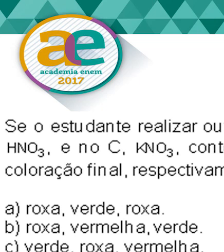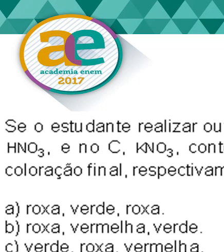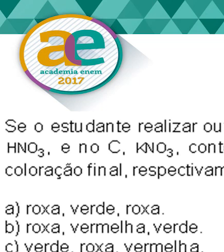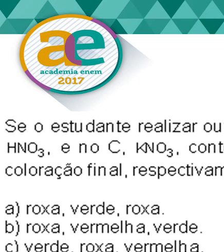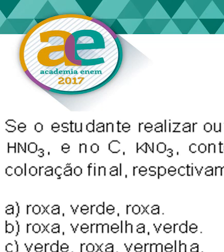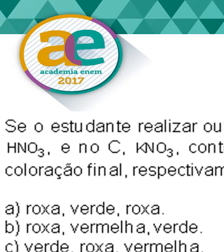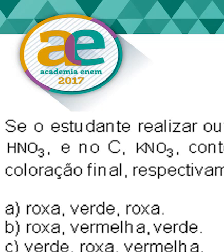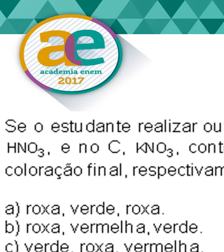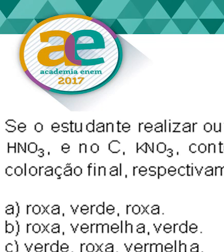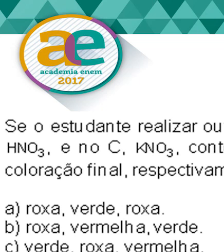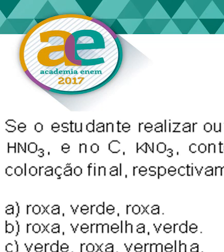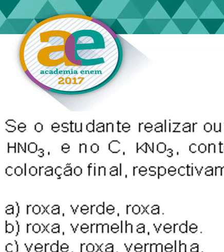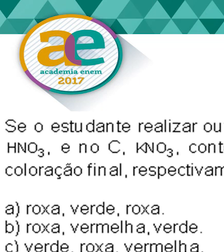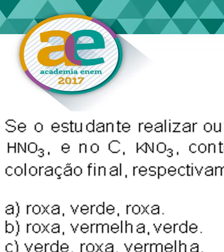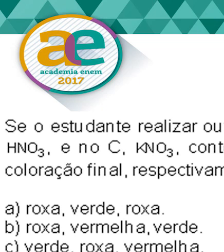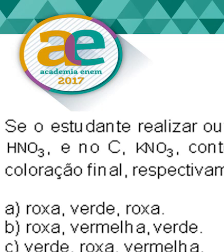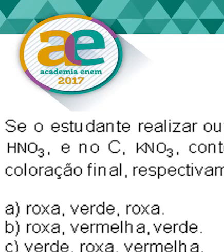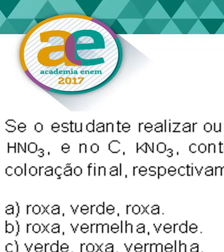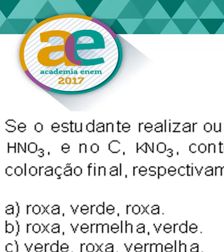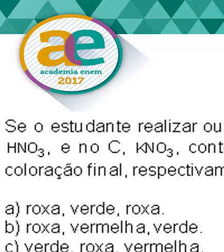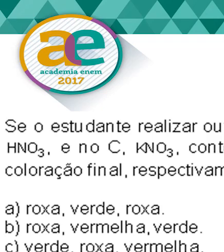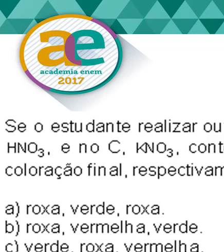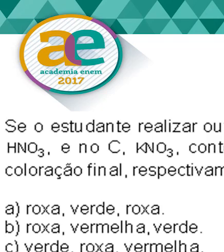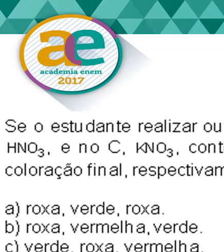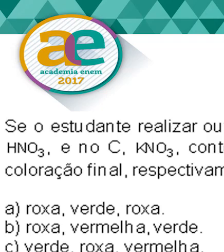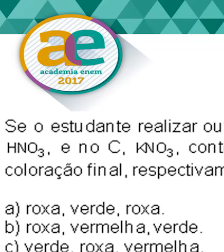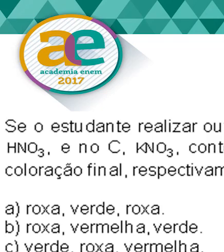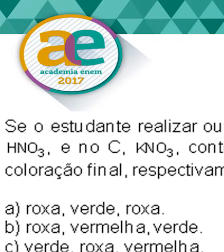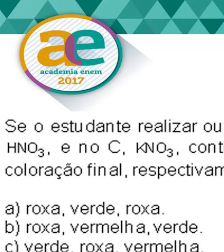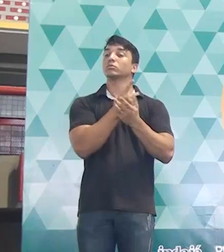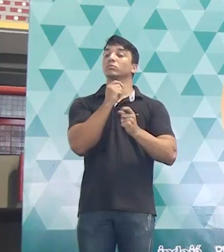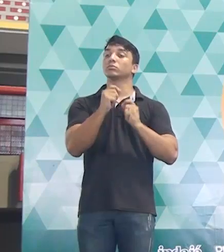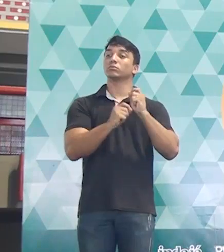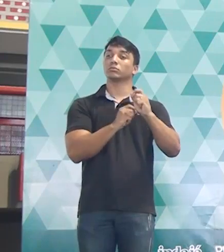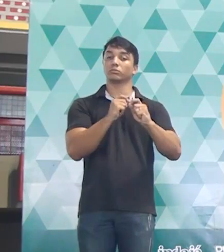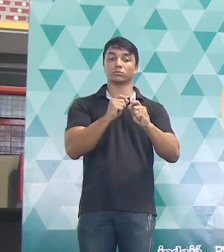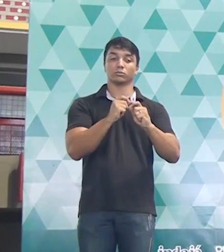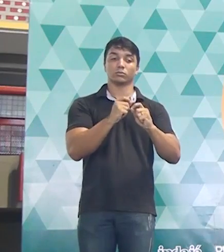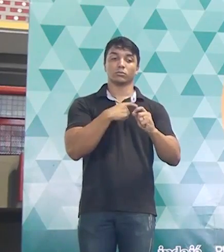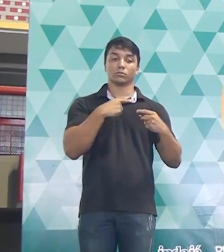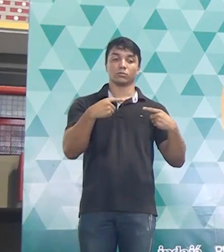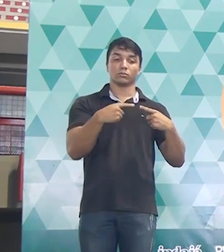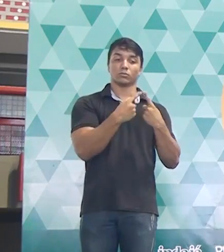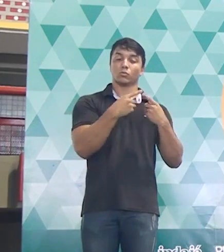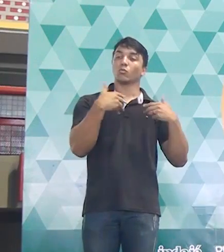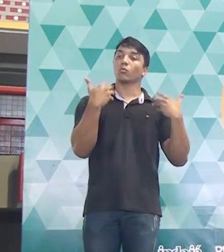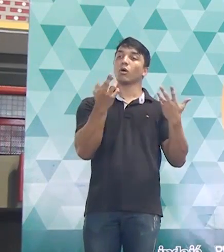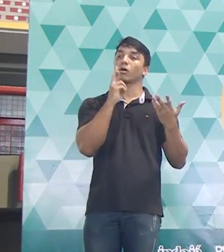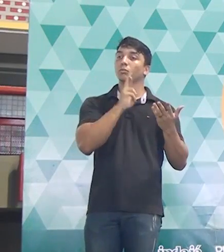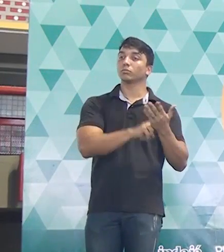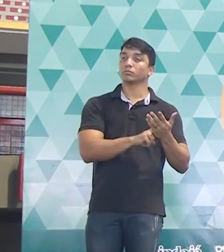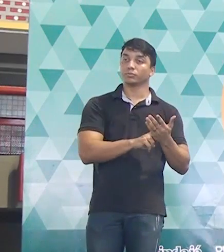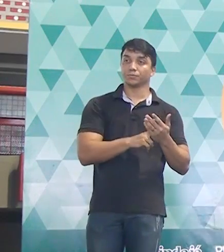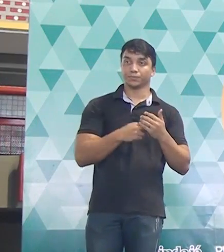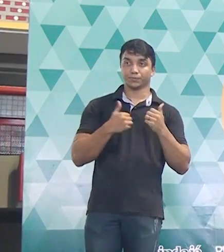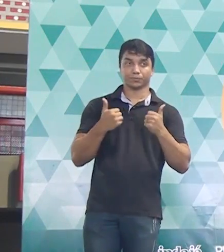contendo a solução inicial extraída do repolho roxo, a coloração final, respectivamente, será... Bom, vamos lá,